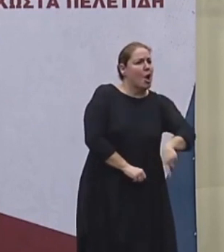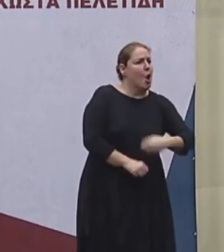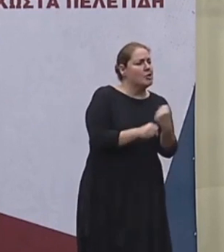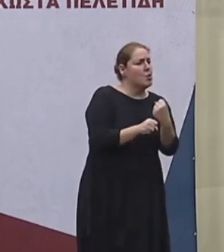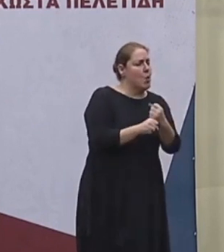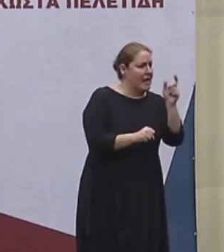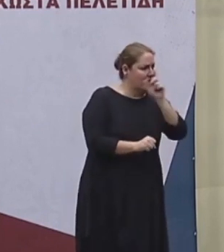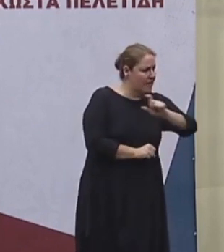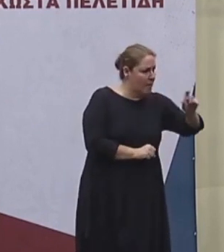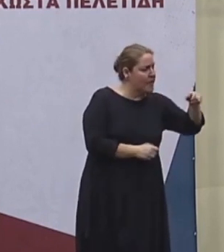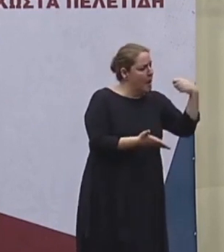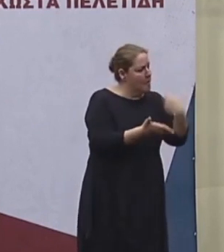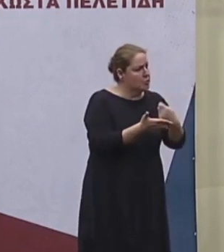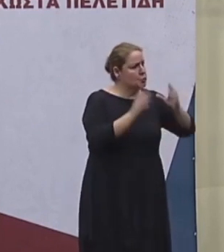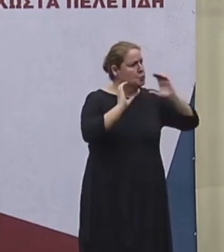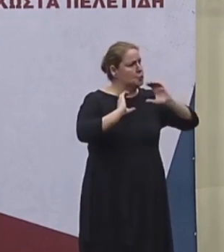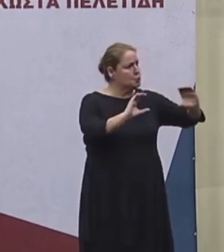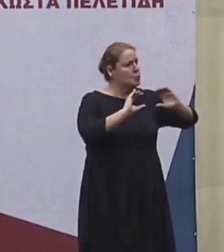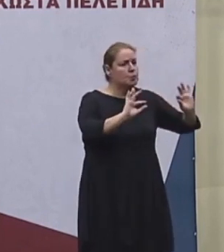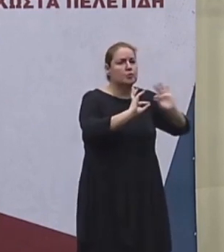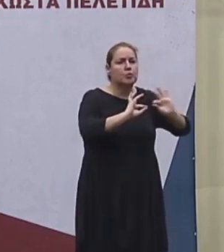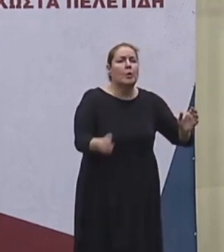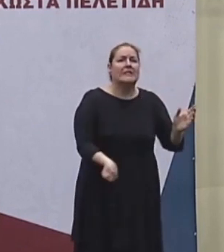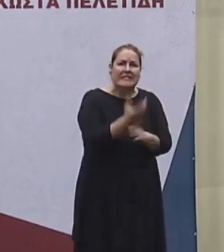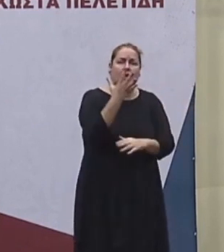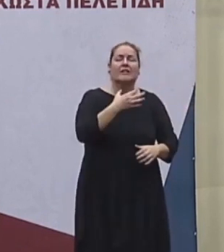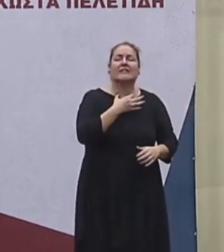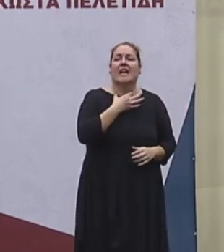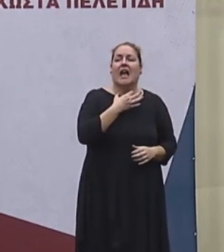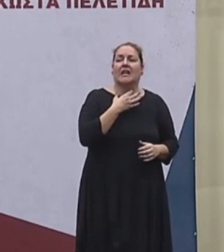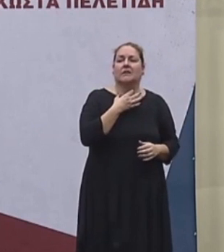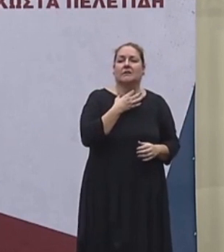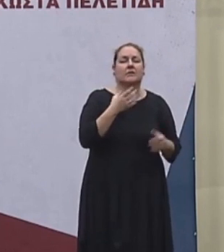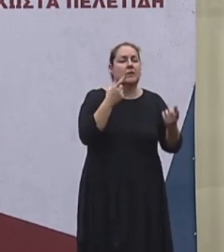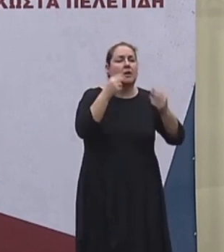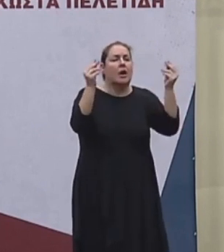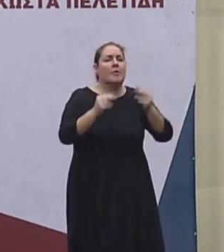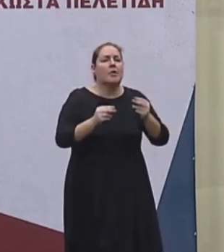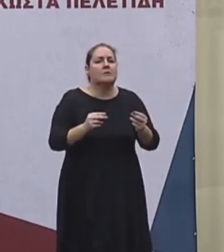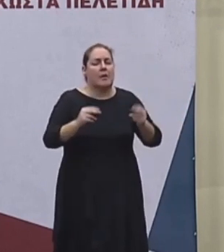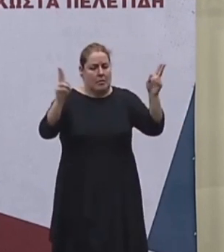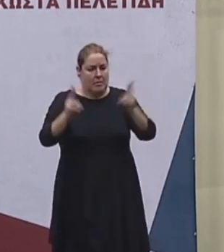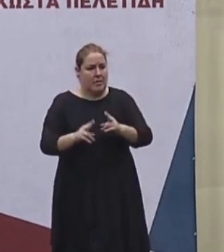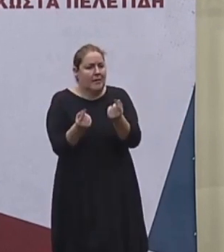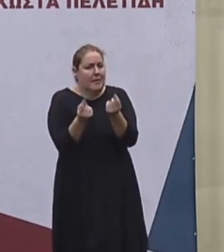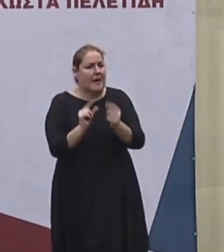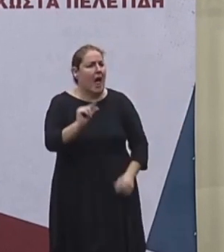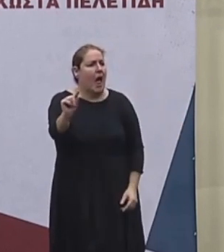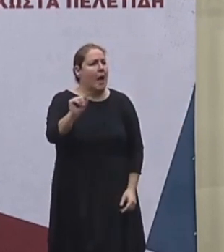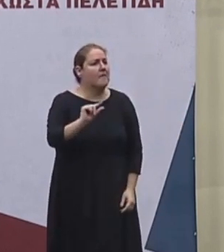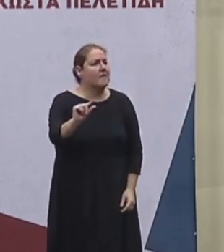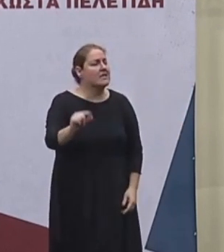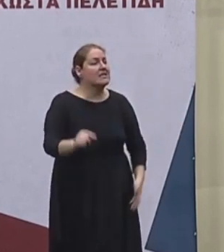βδομάδα, με μισθούς που θα ικανοποιούν τις σύγχρονες ανάγκες, έχουμε δουλειά με ελαστικές σχέσεις και μικρές αμοιβές.